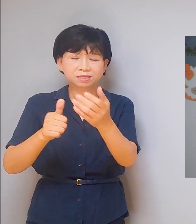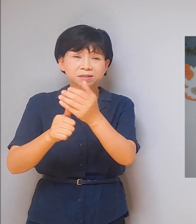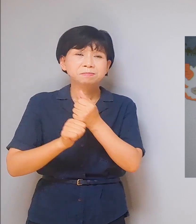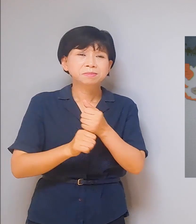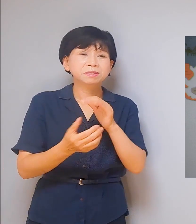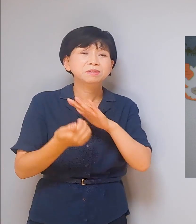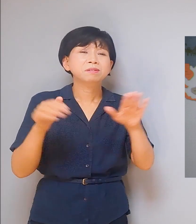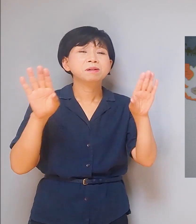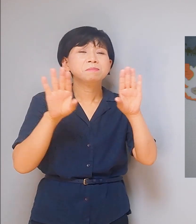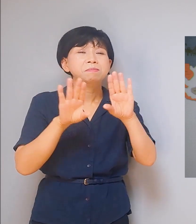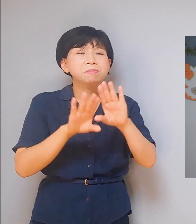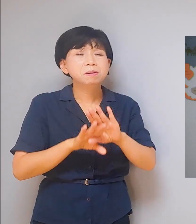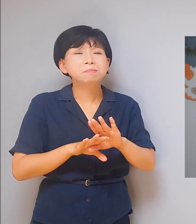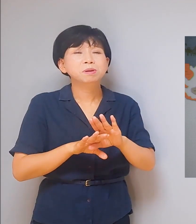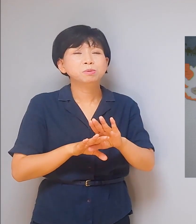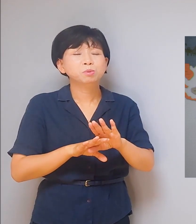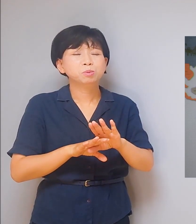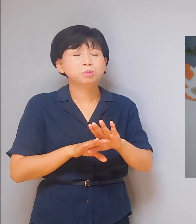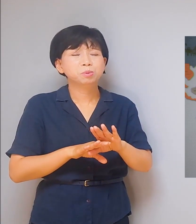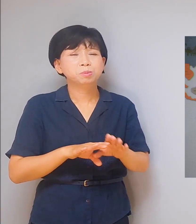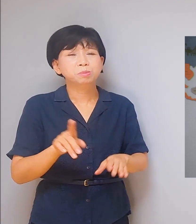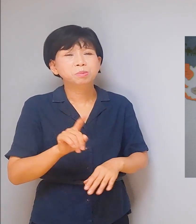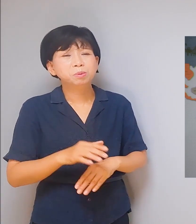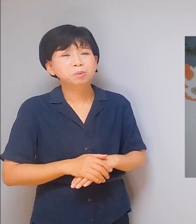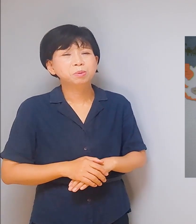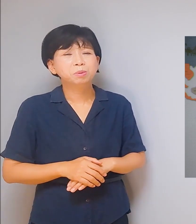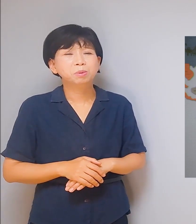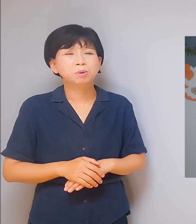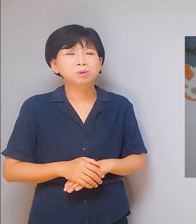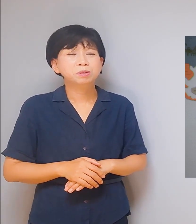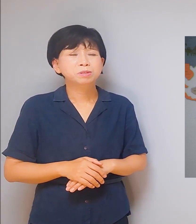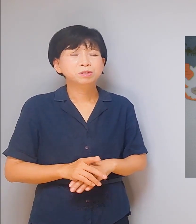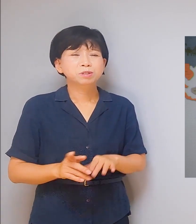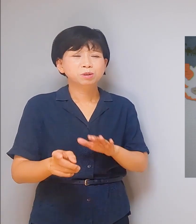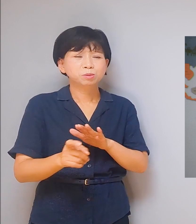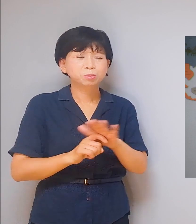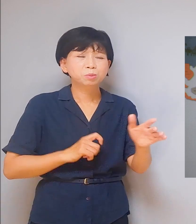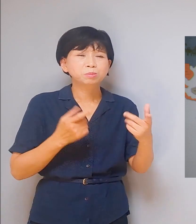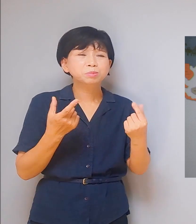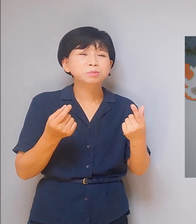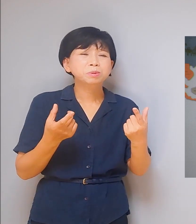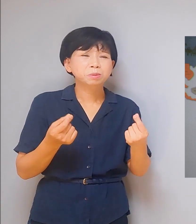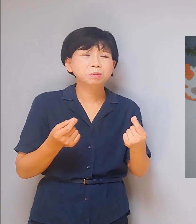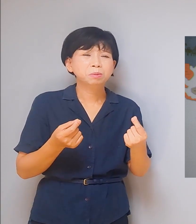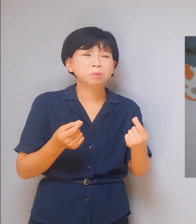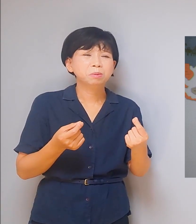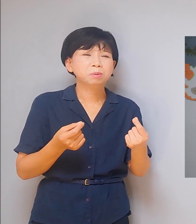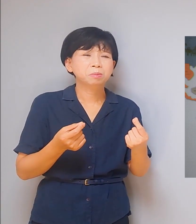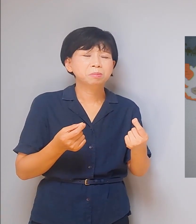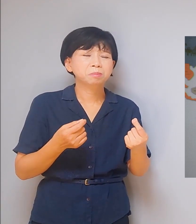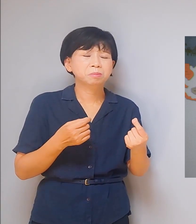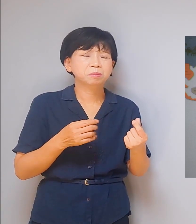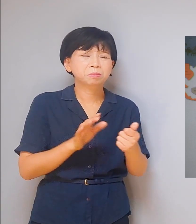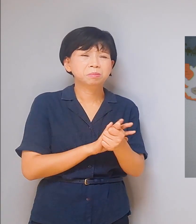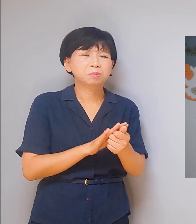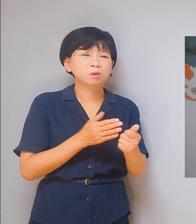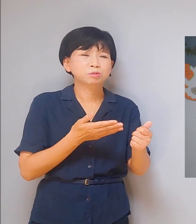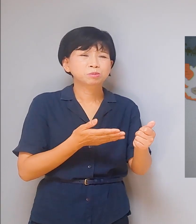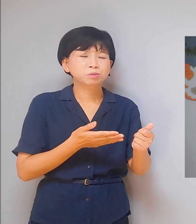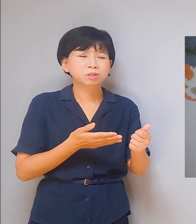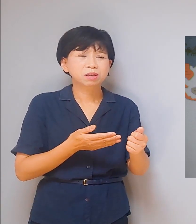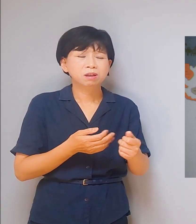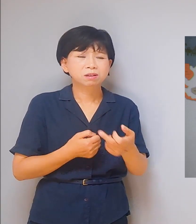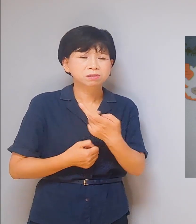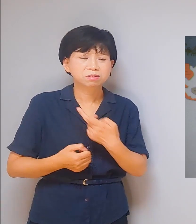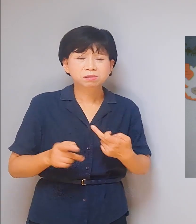잡히시던 전날 밤에도 무슨 도둑도 아닌데 그런 취급당하고 끌려가셨어요. 그럼 제자들과 함께 예수님이